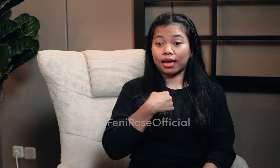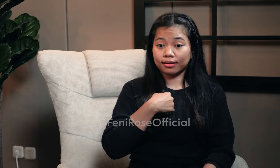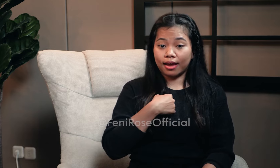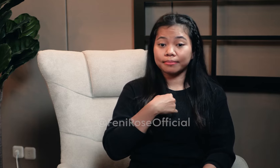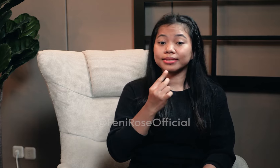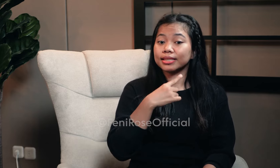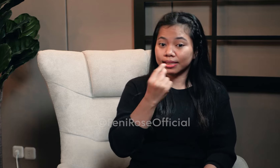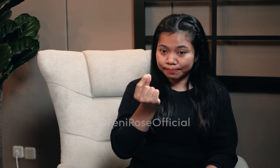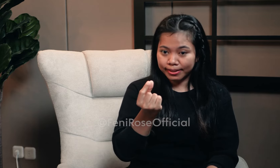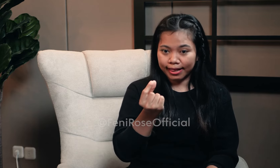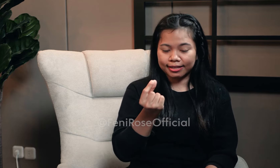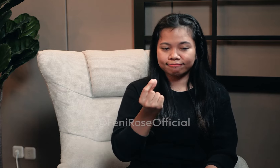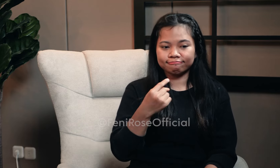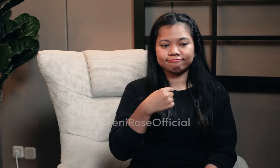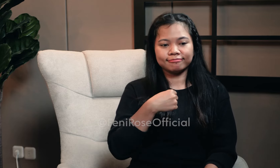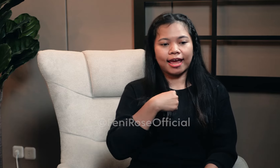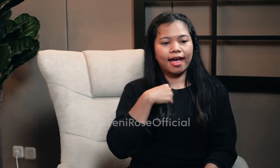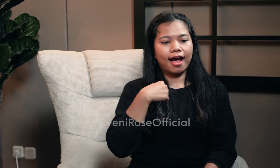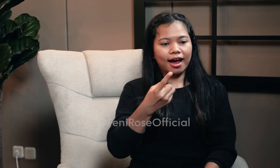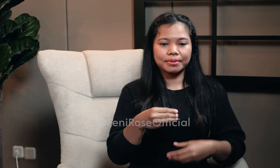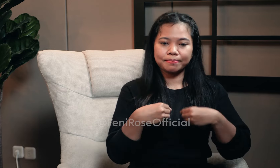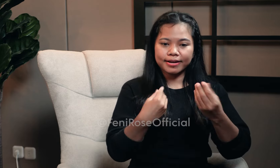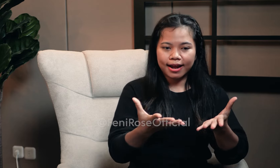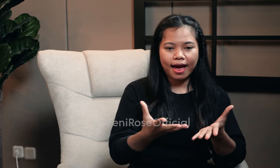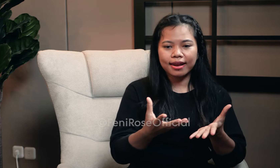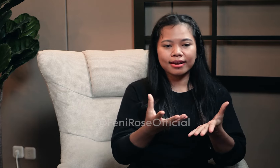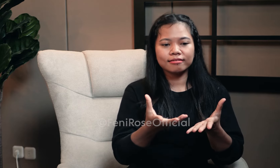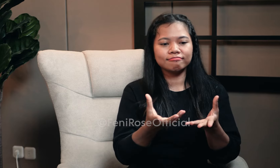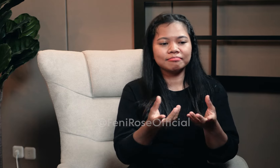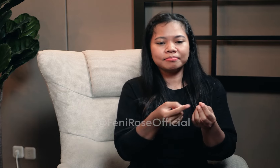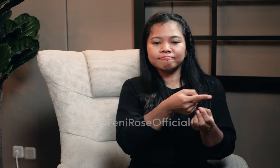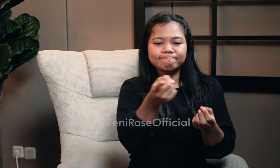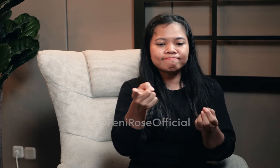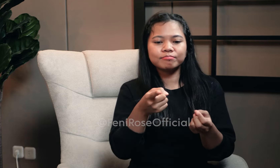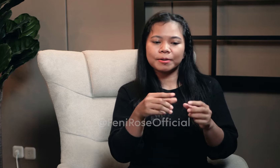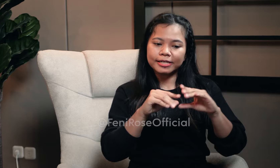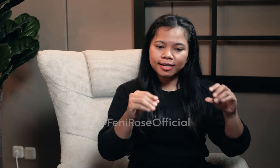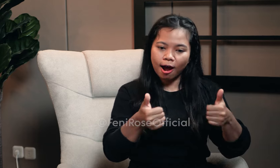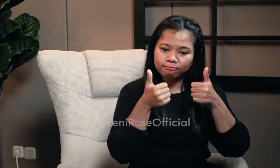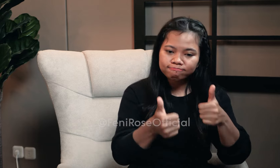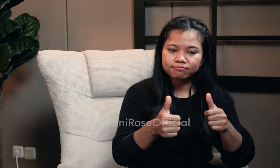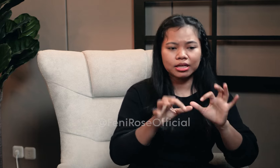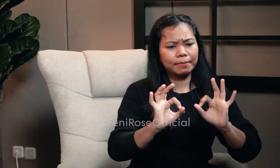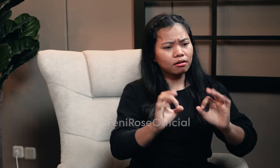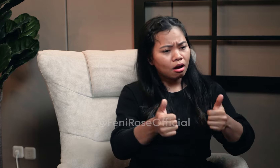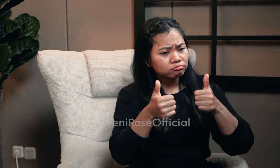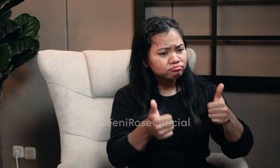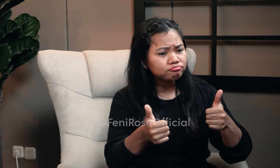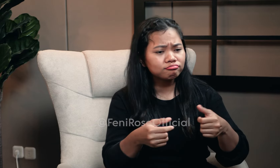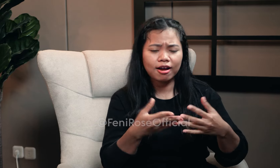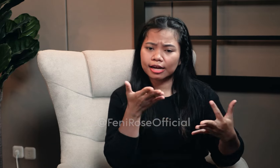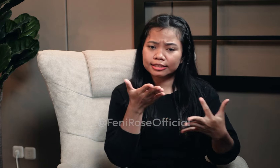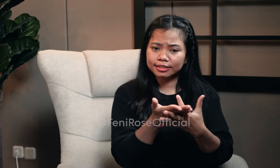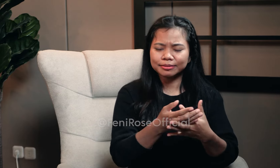contohnya kalau saya terpilih menjadi presiden saya akan memberikan semuanya pekerjaan yang baik pendidikan yang